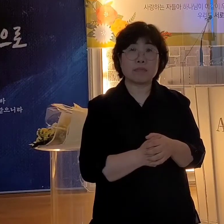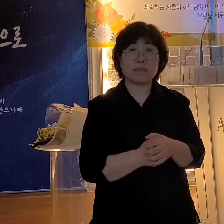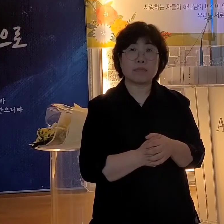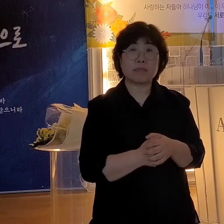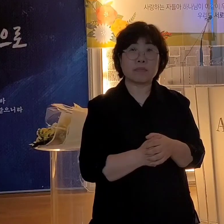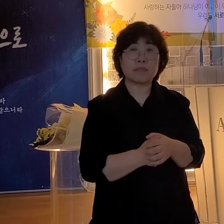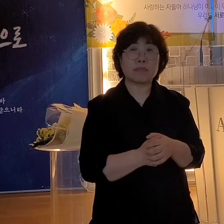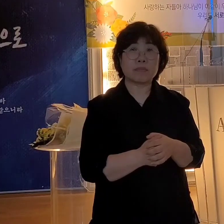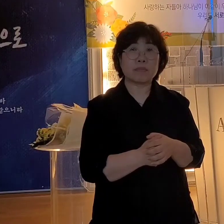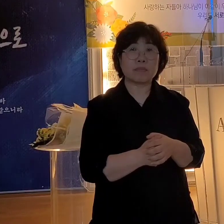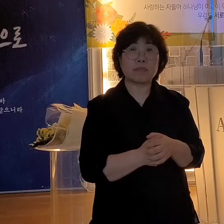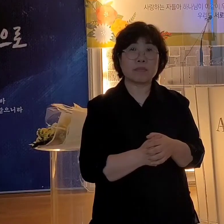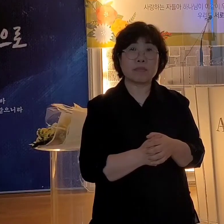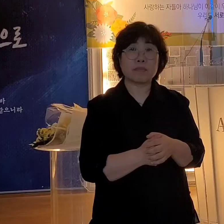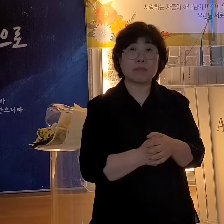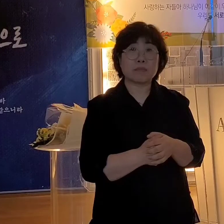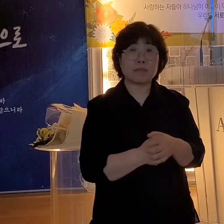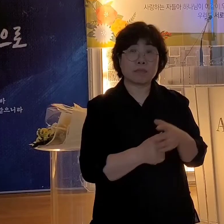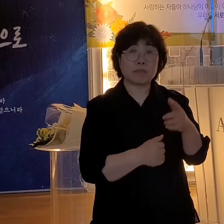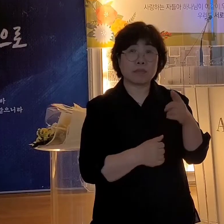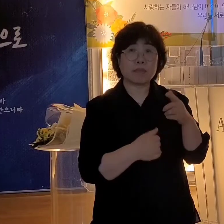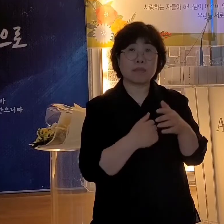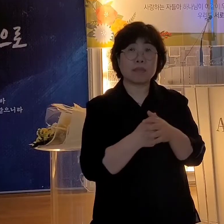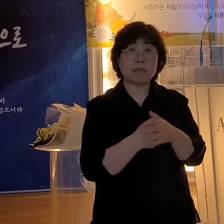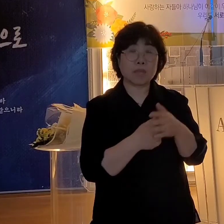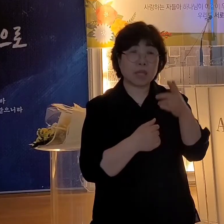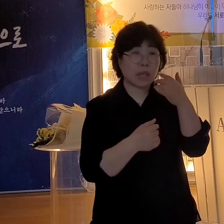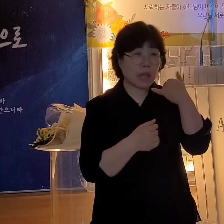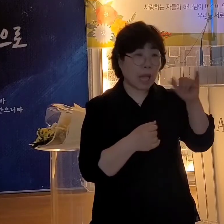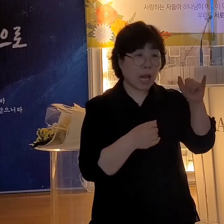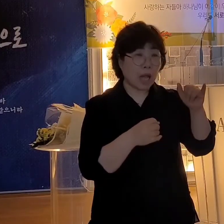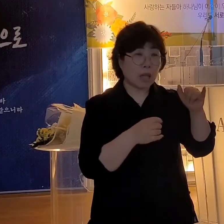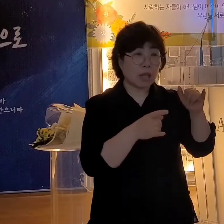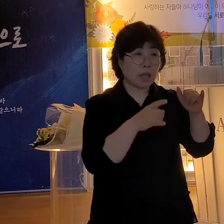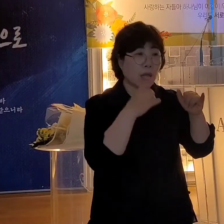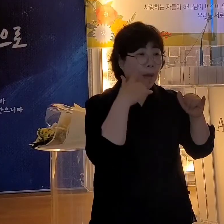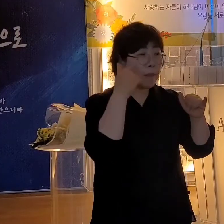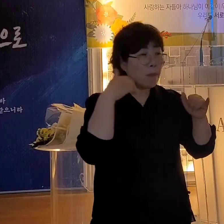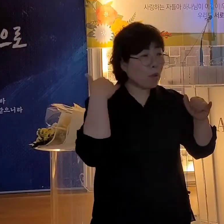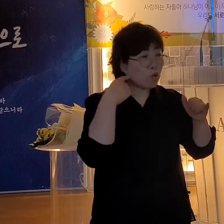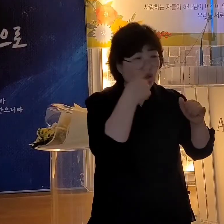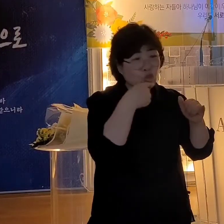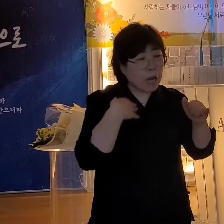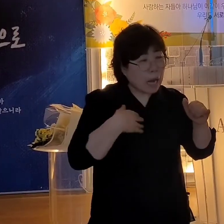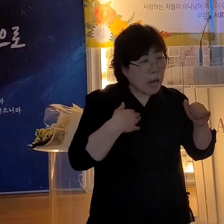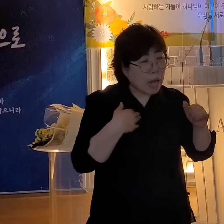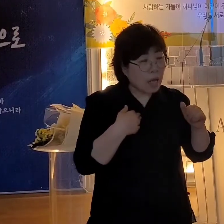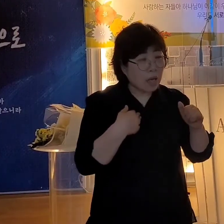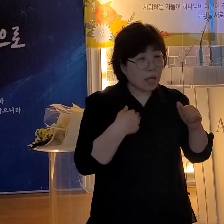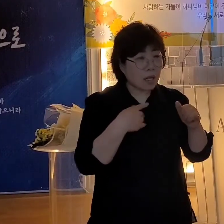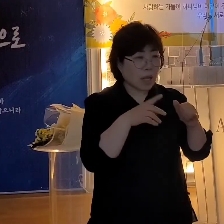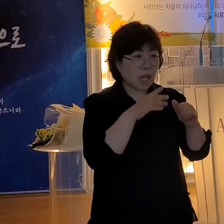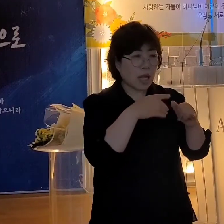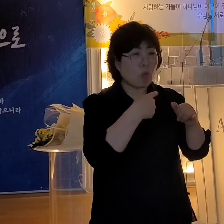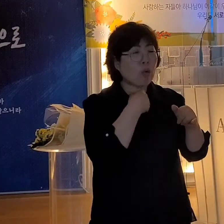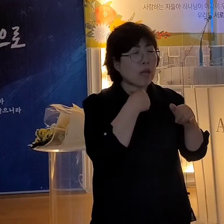무슨 너 임마 일본어 이러는 거 아빠 모르는 거 같지? 어? 뭐 이러다가 아빠가 유학 보내줄 것